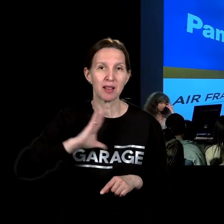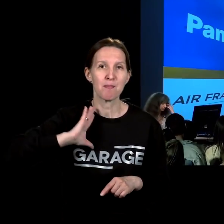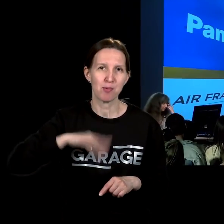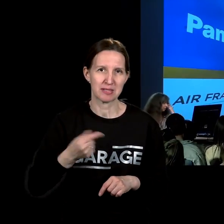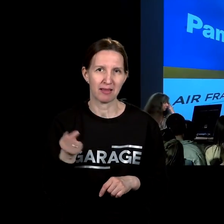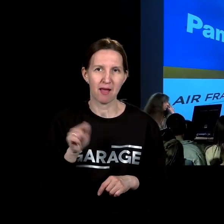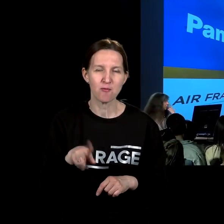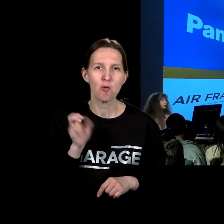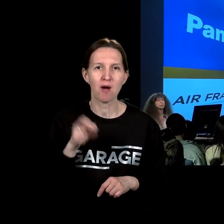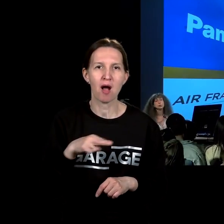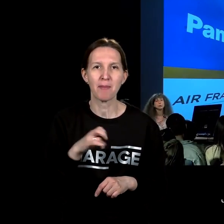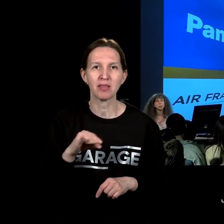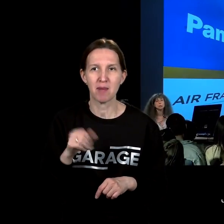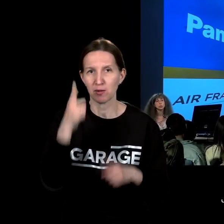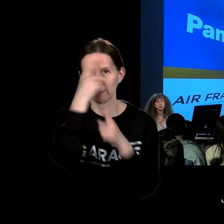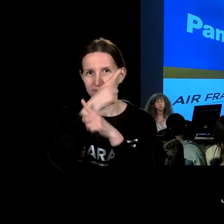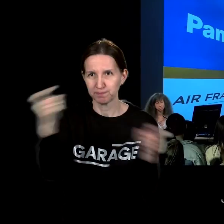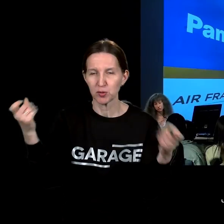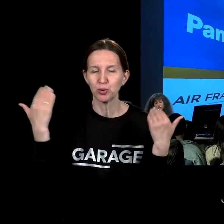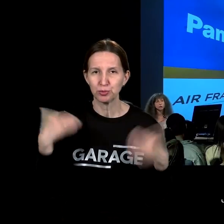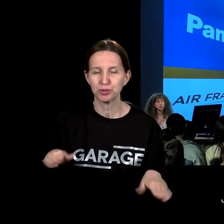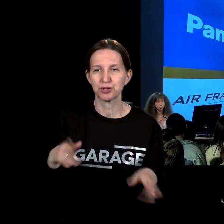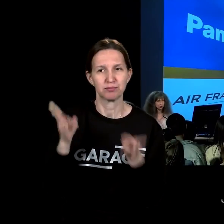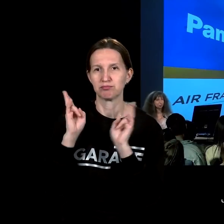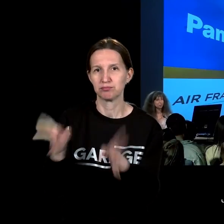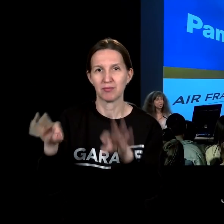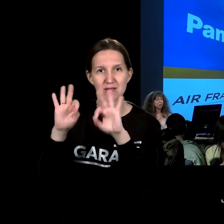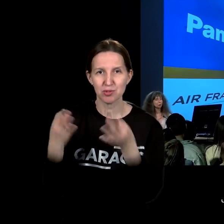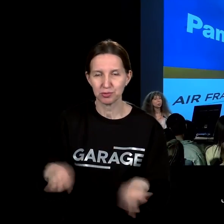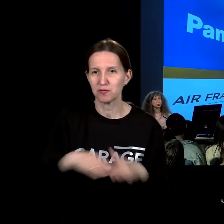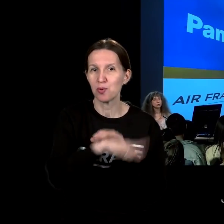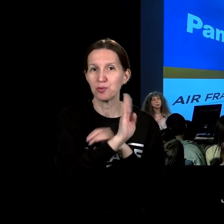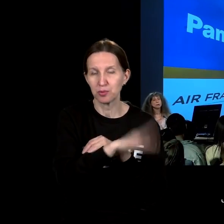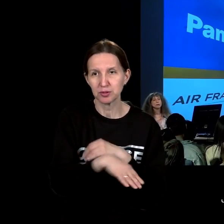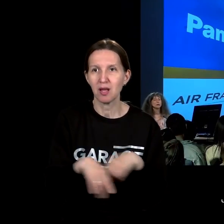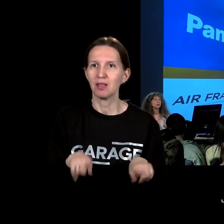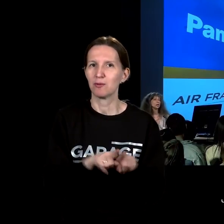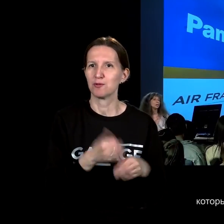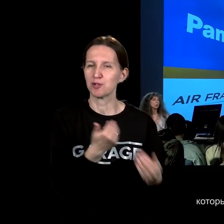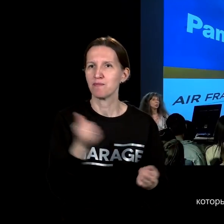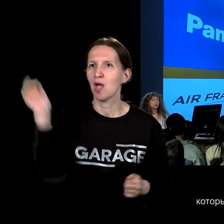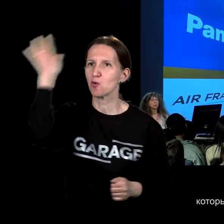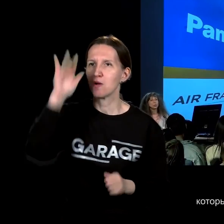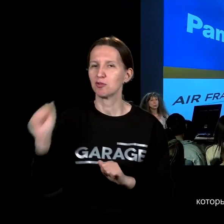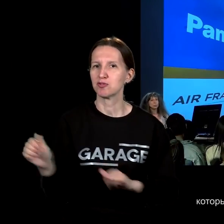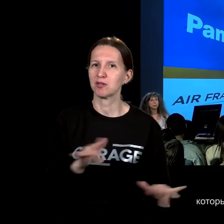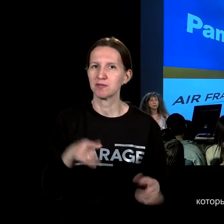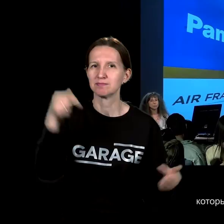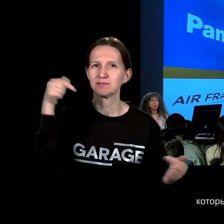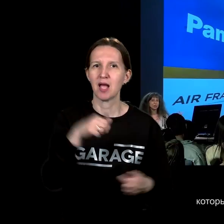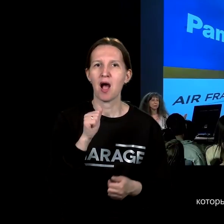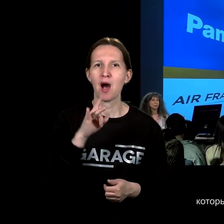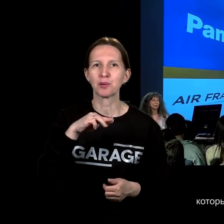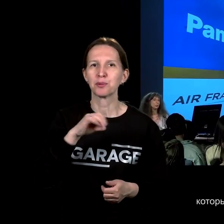как Пономаренко сообщил, что он уходит, перестает заниматься искусством, что тоже такой романтический жест, достойный Артура Рембо, да,